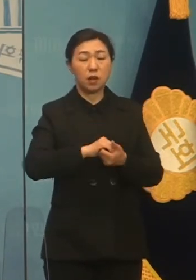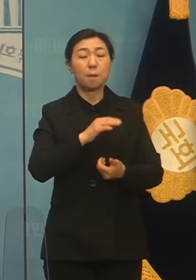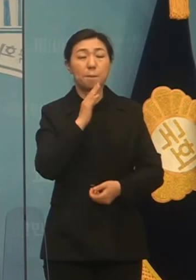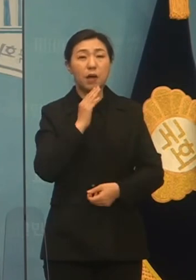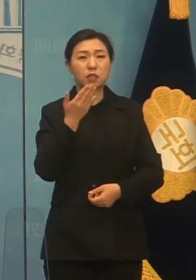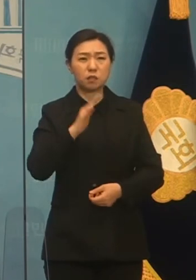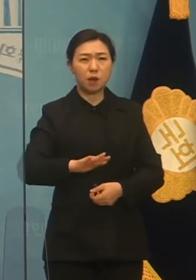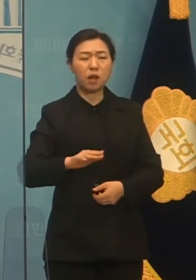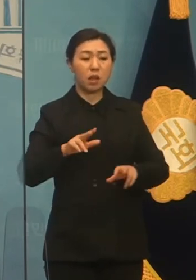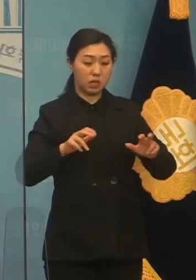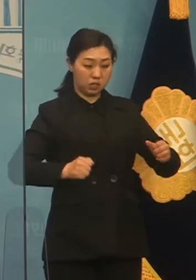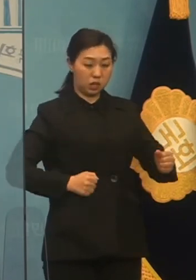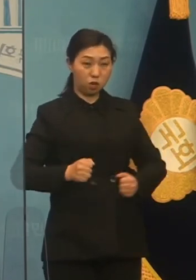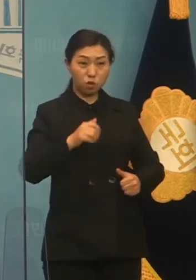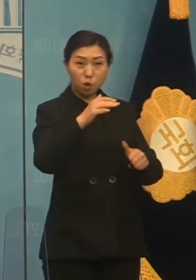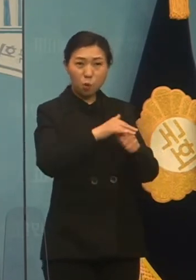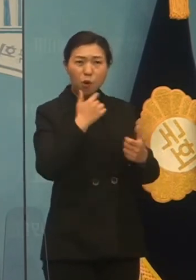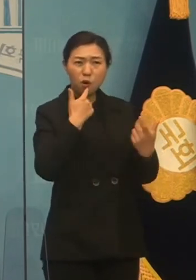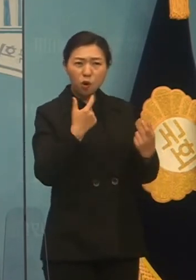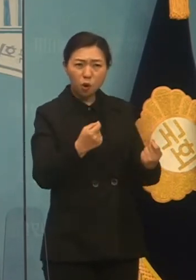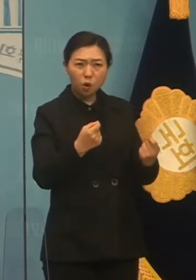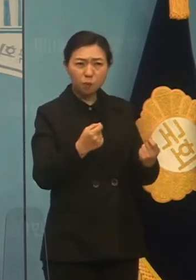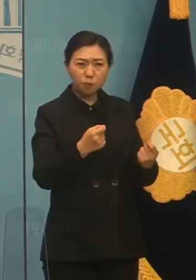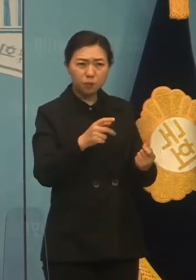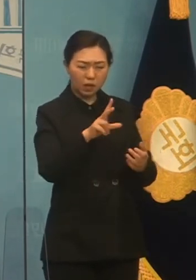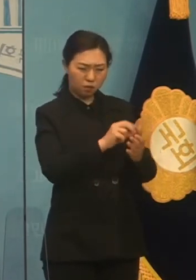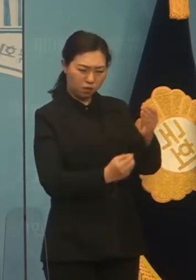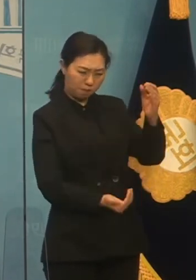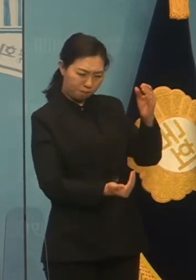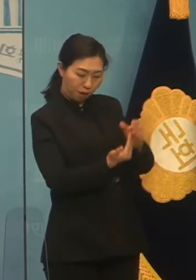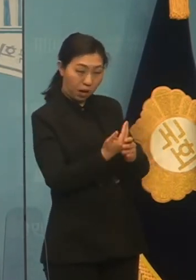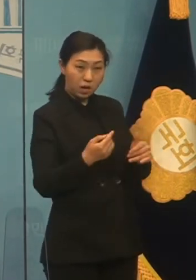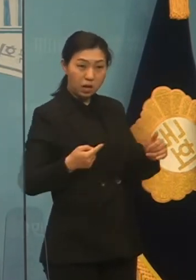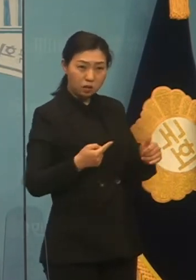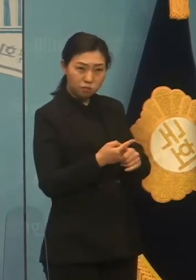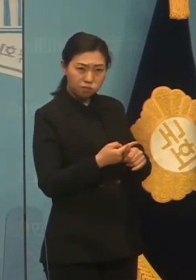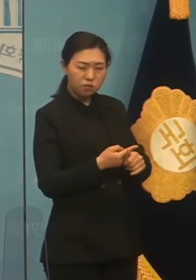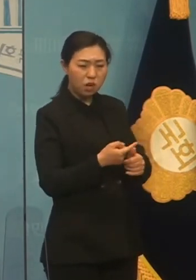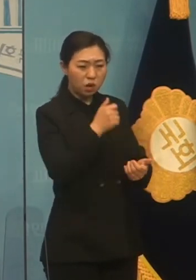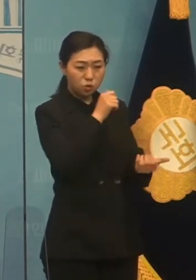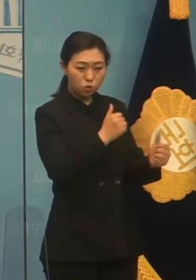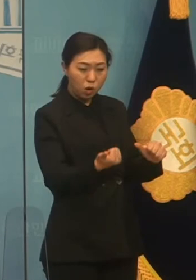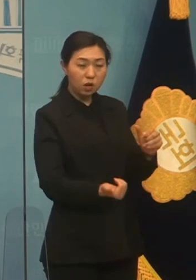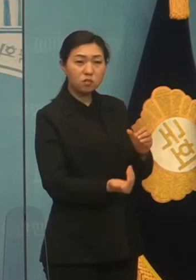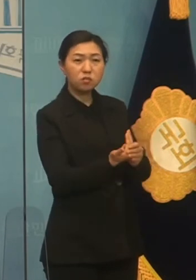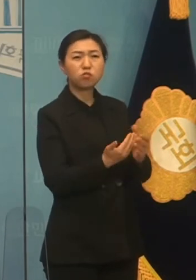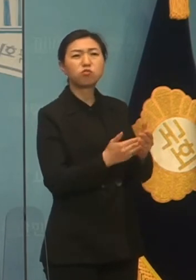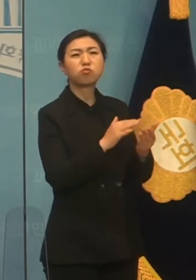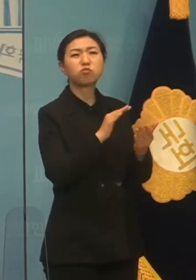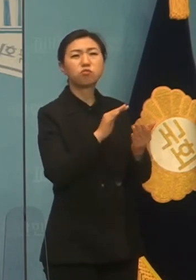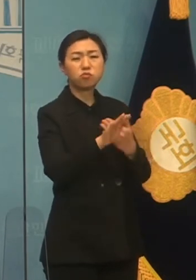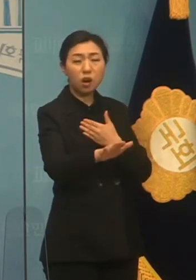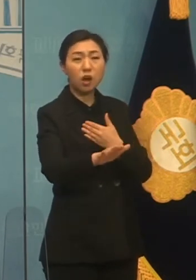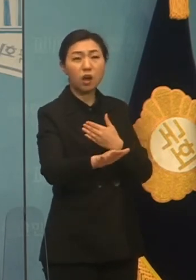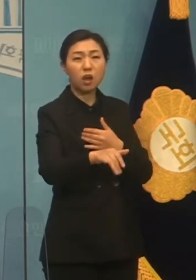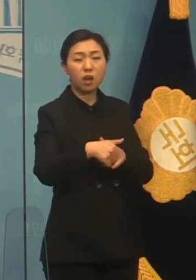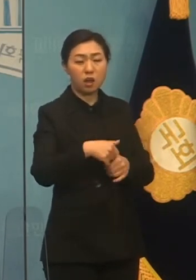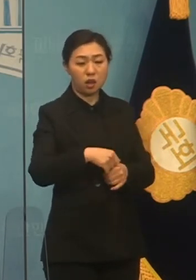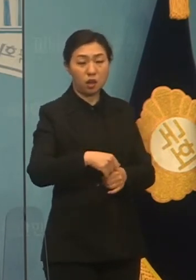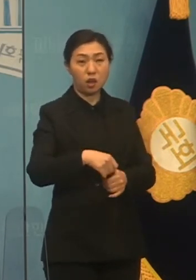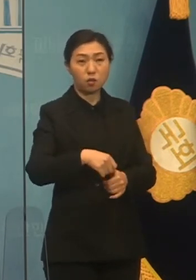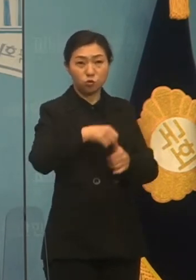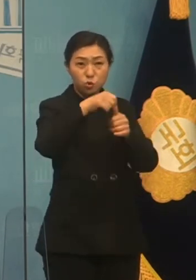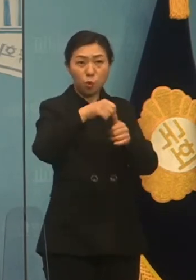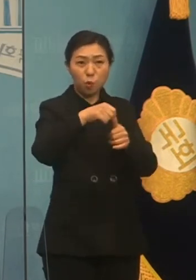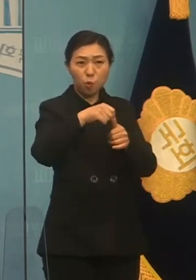소년 사건과 같이 사건 발생 이후 오랜 시간이 지난 후에 뒤늦게 구조 대상 범죄